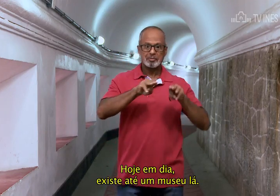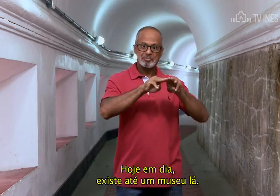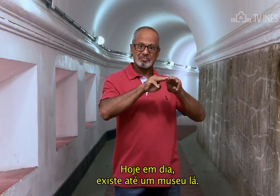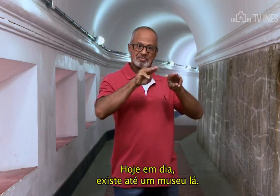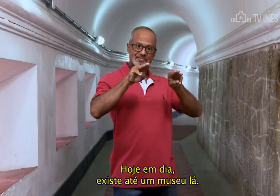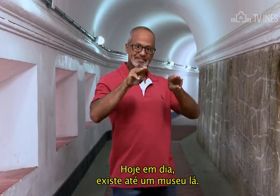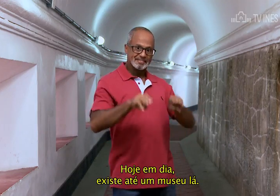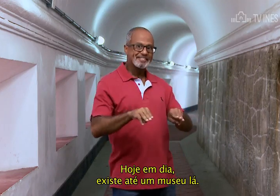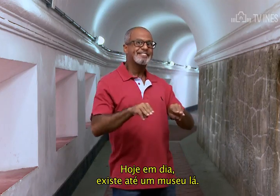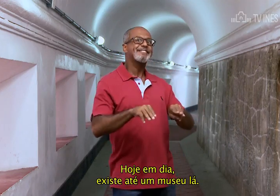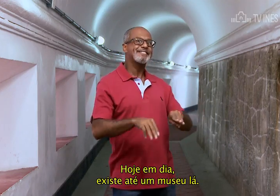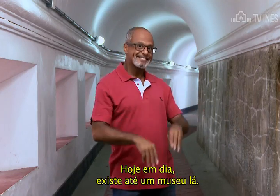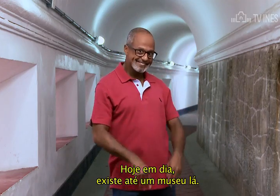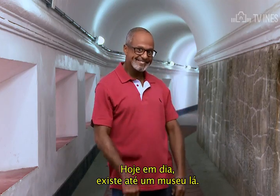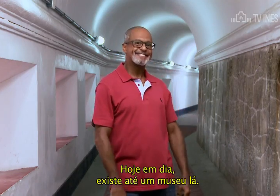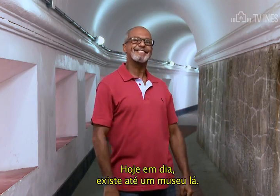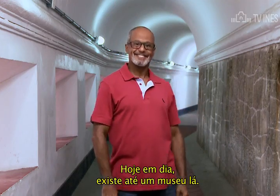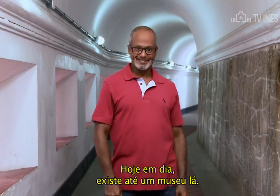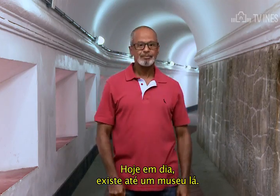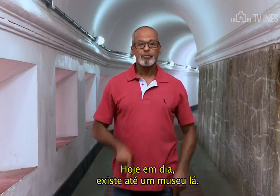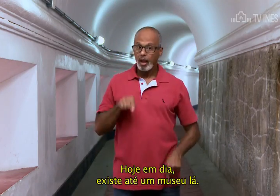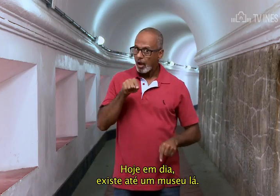dia, existe até um museu lá.